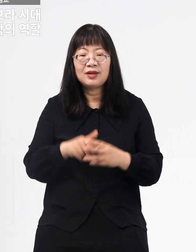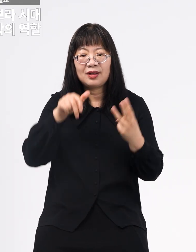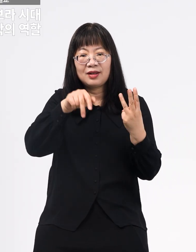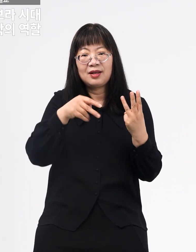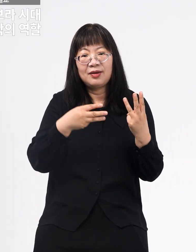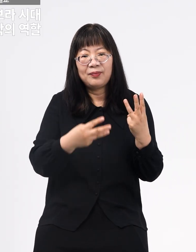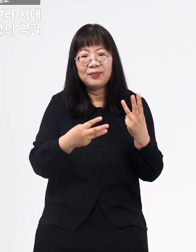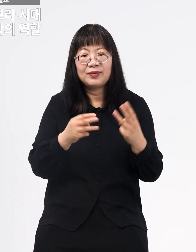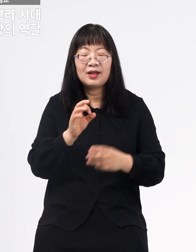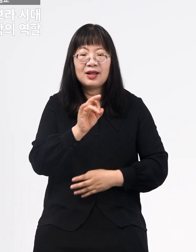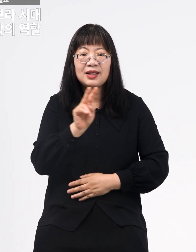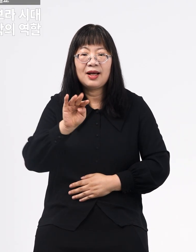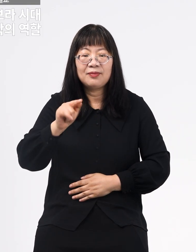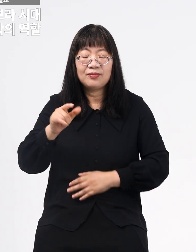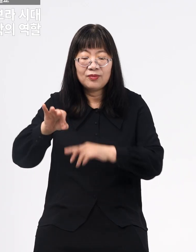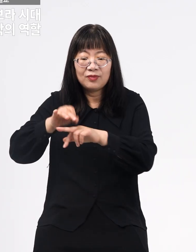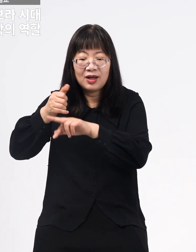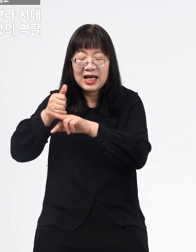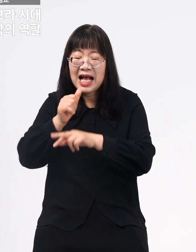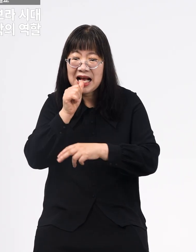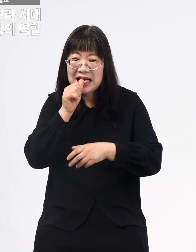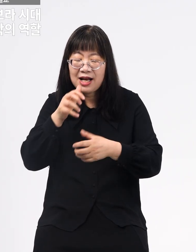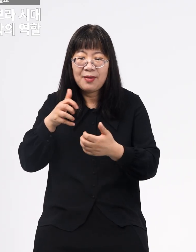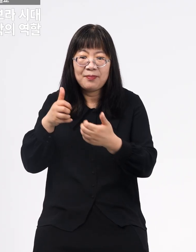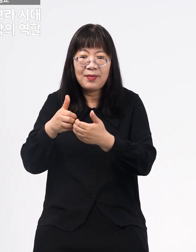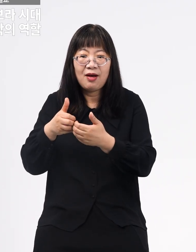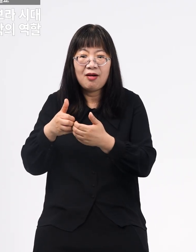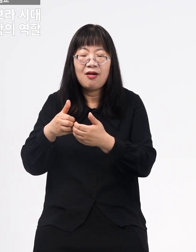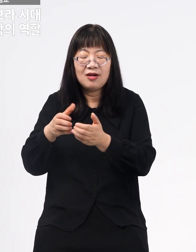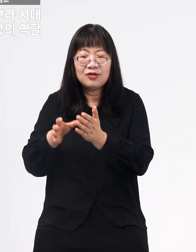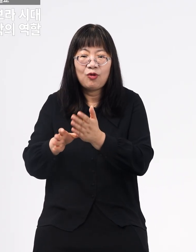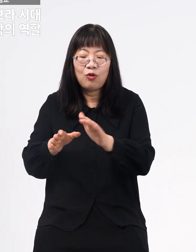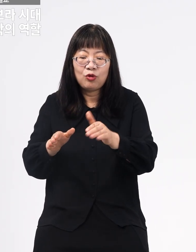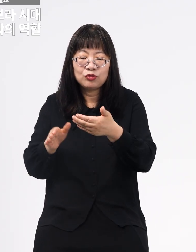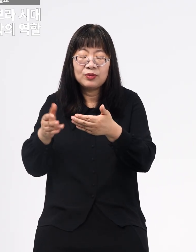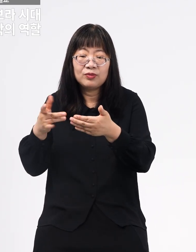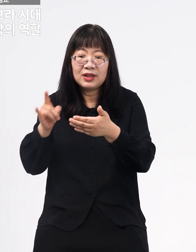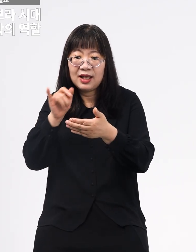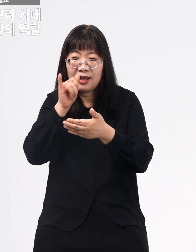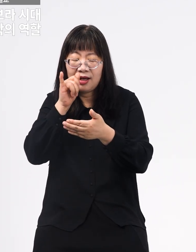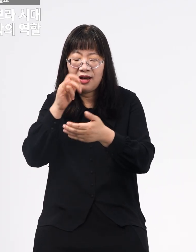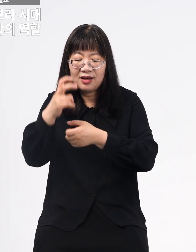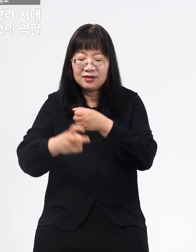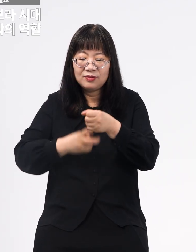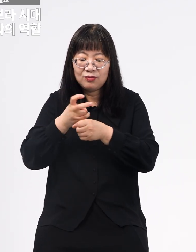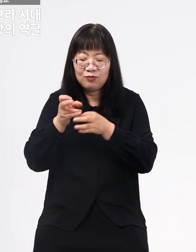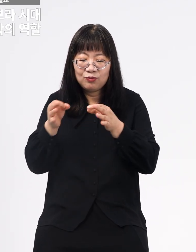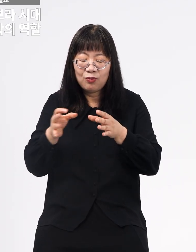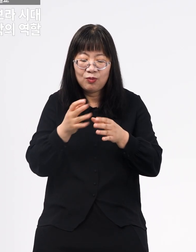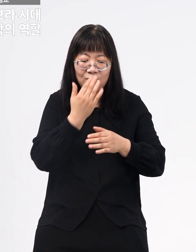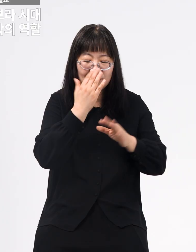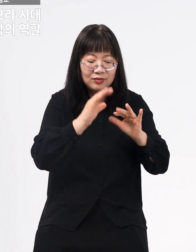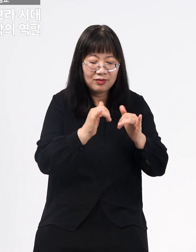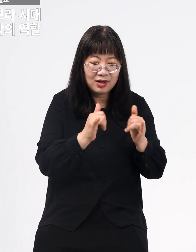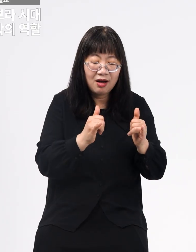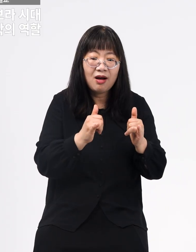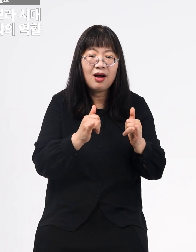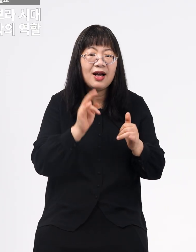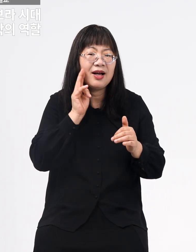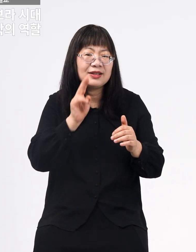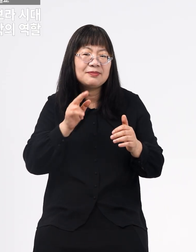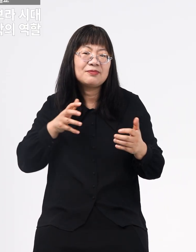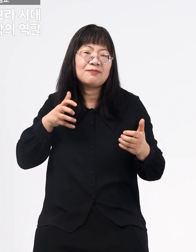3절. 야빈 왕은 철병거 900대가 있어 20년 동안 이스라엘 자손을